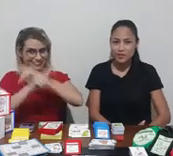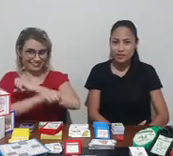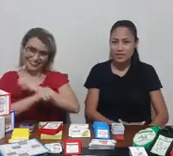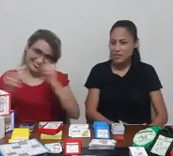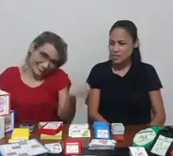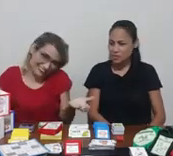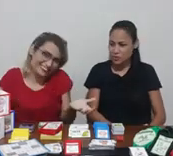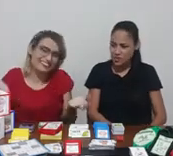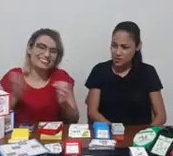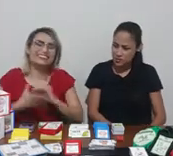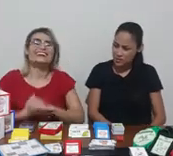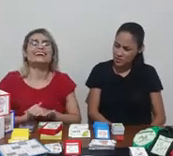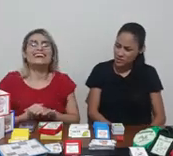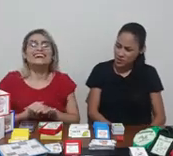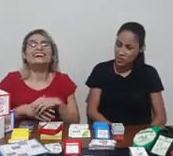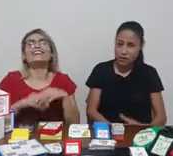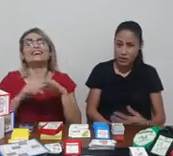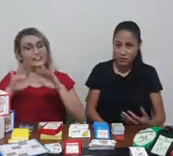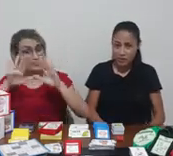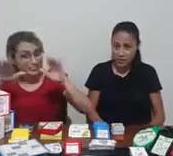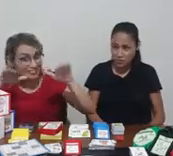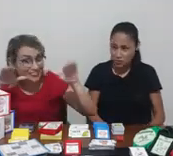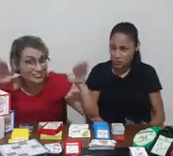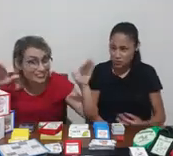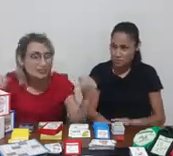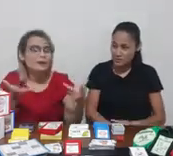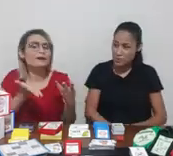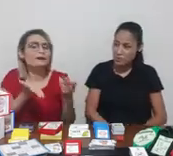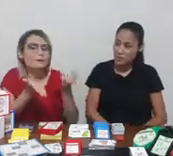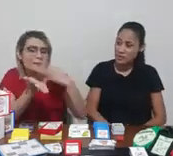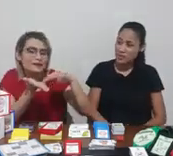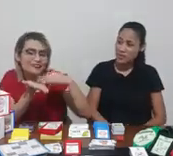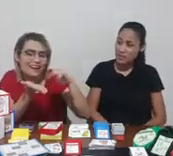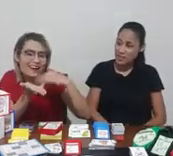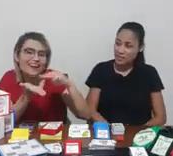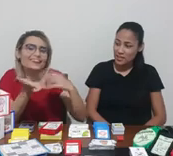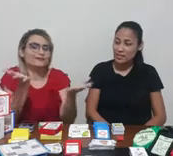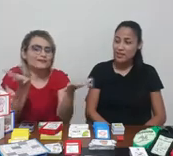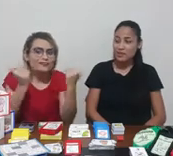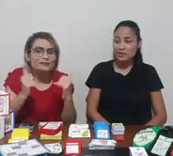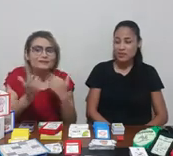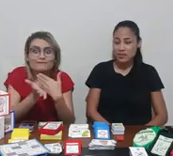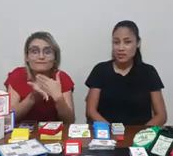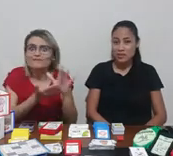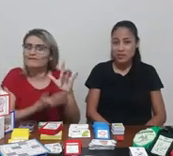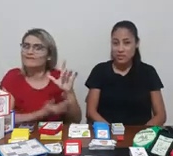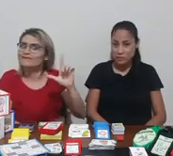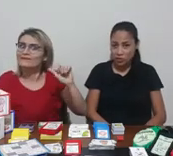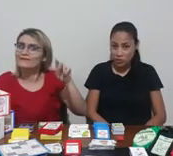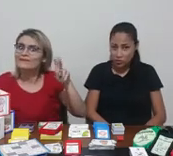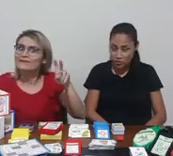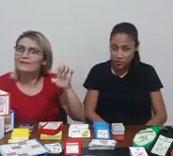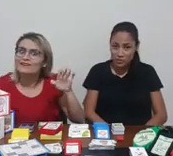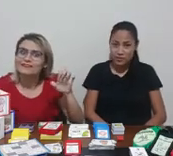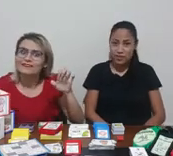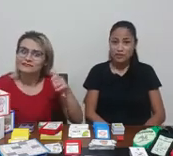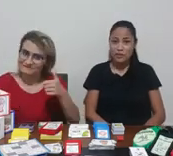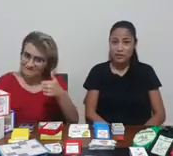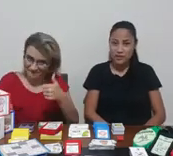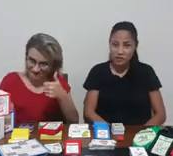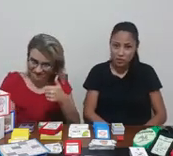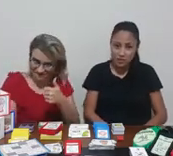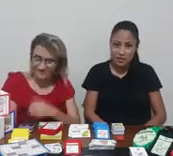Então, várias respostas. É impossível responder a todos. Então, manda mensagem para todo mundo.